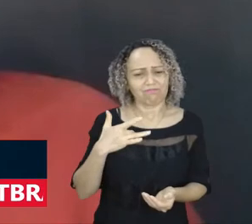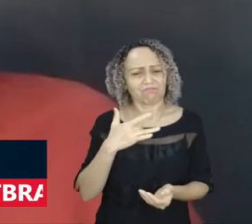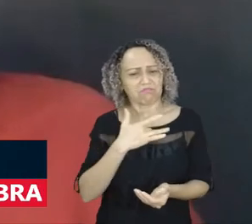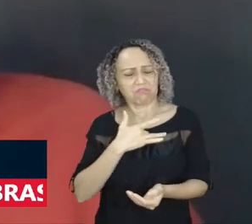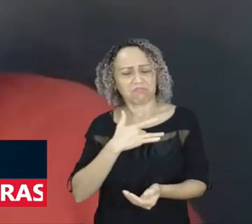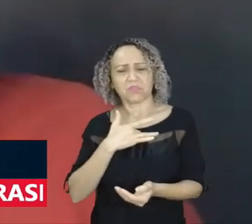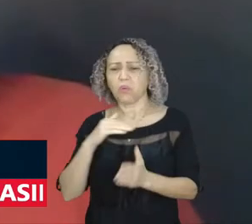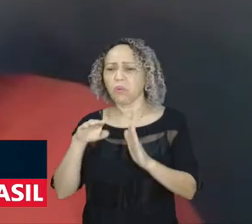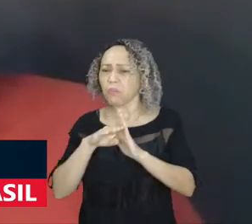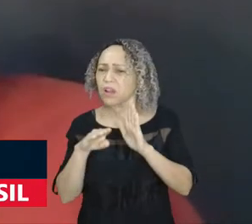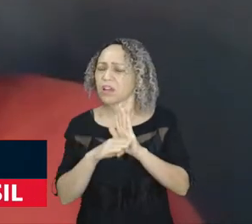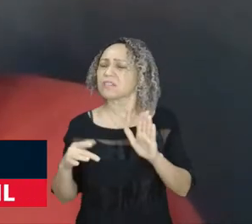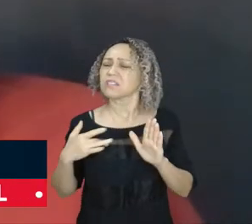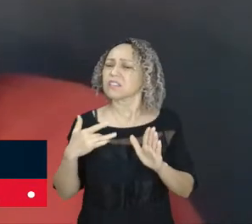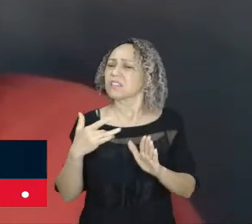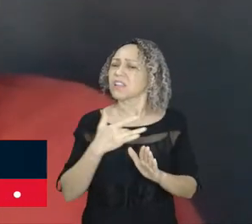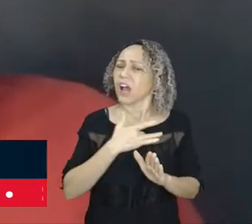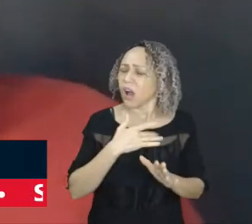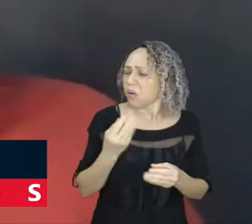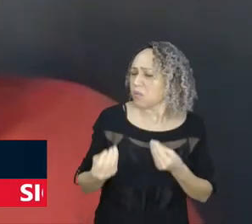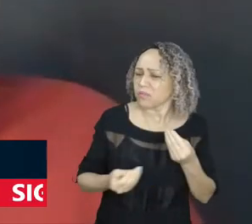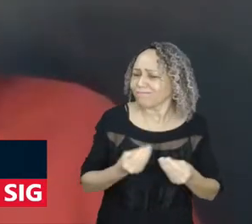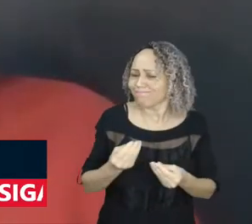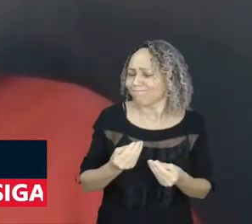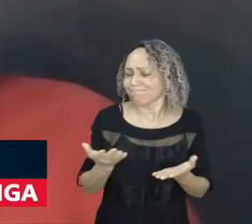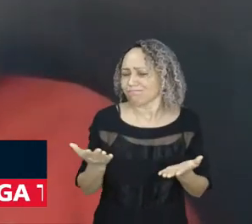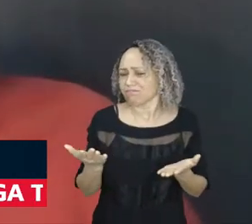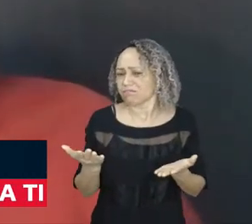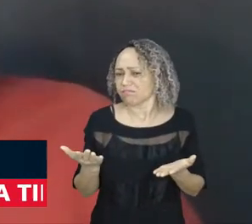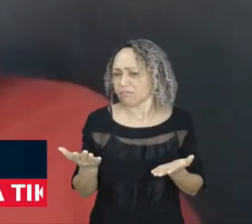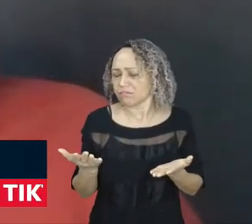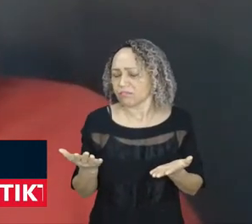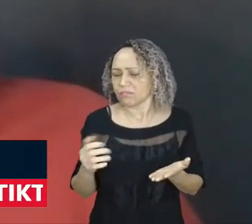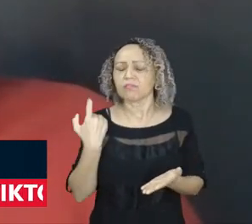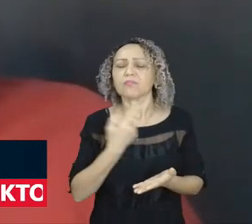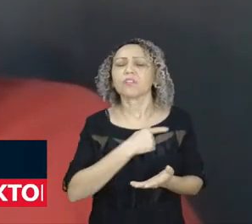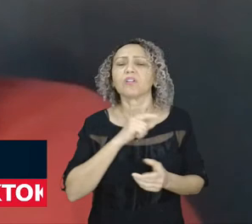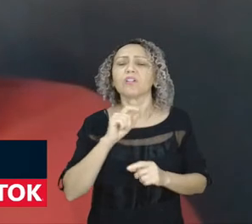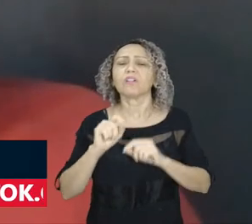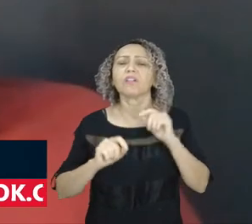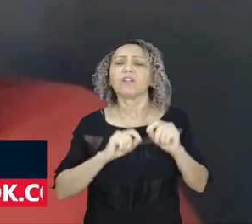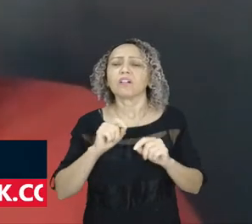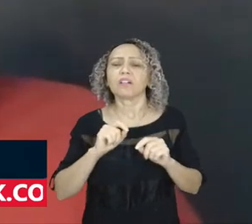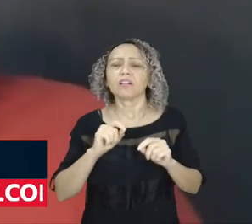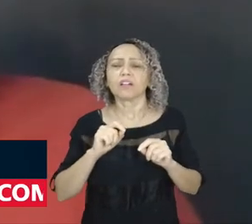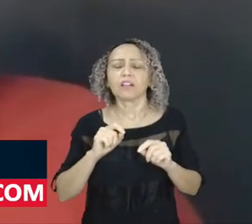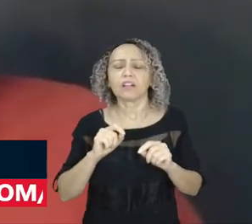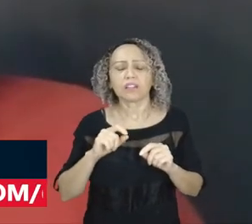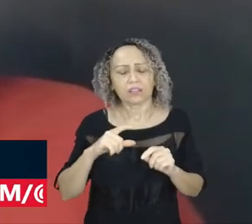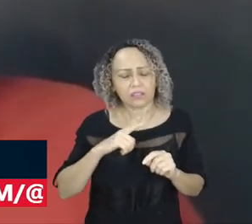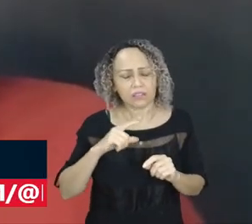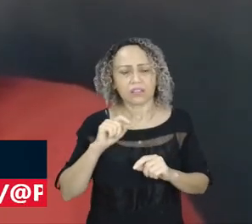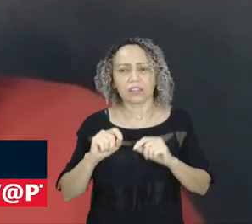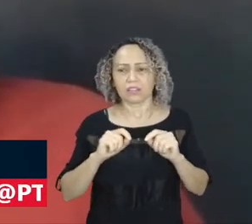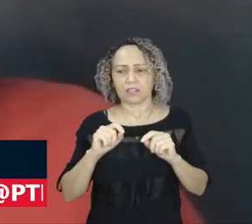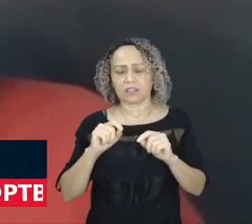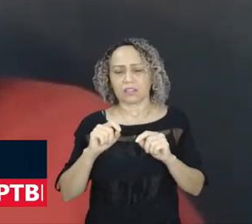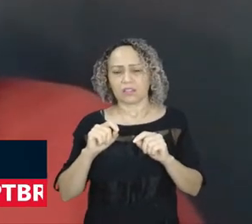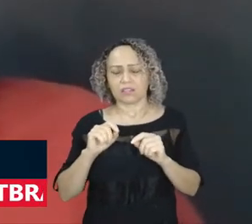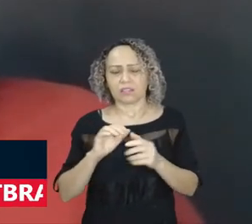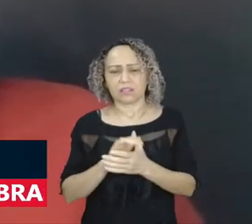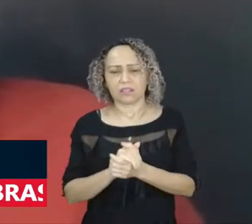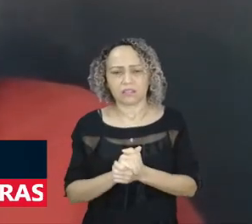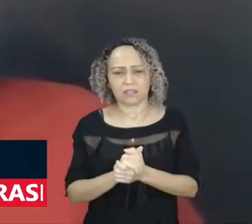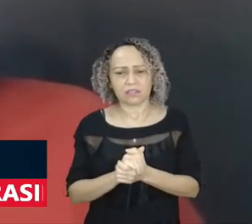danos, resultados danosos. Então, nós estamos tendo uma política que vai exatamente na linha oposta ao bom senso e